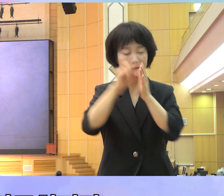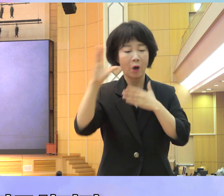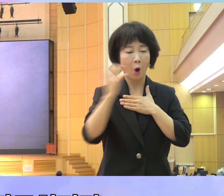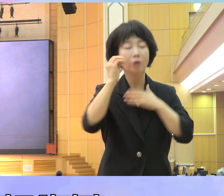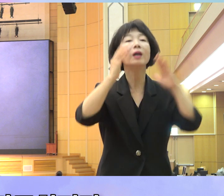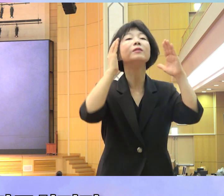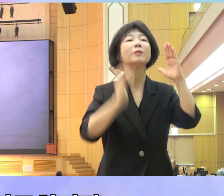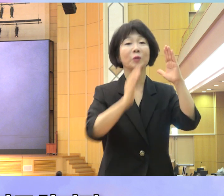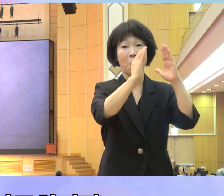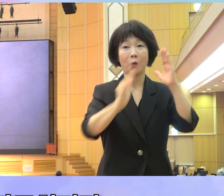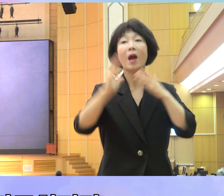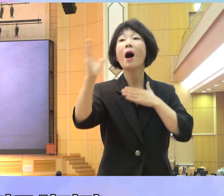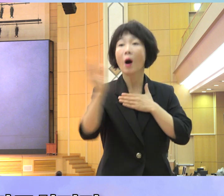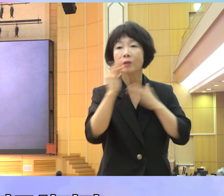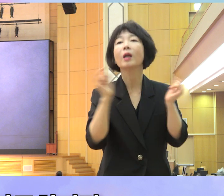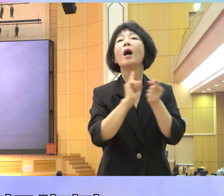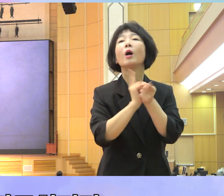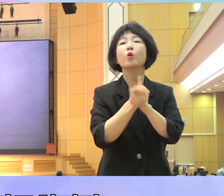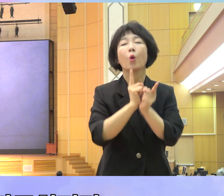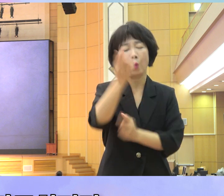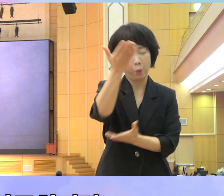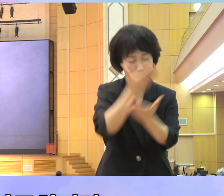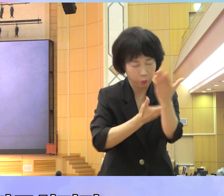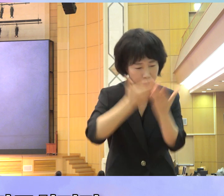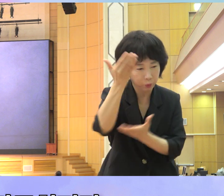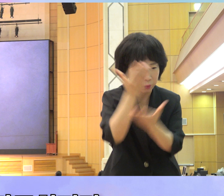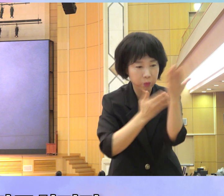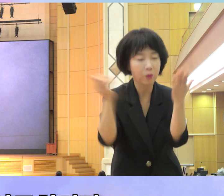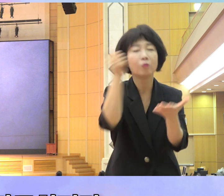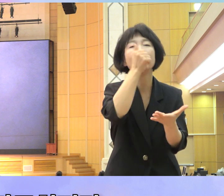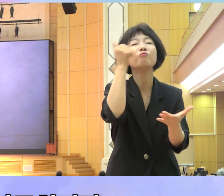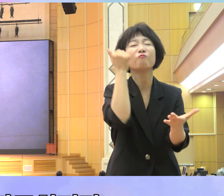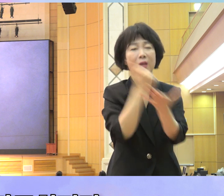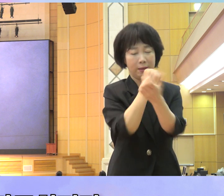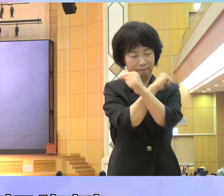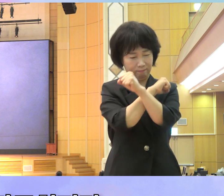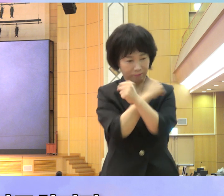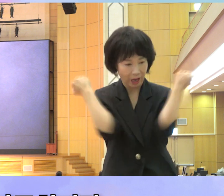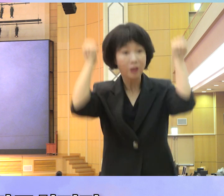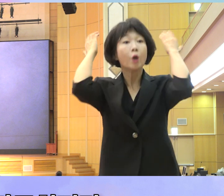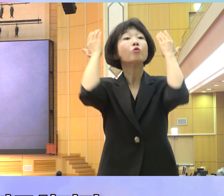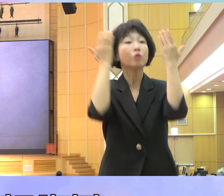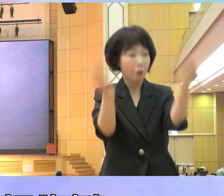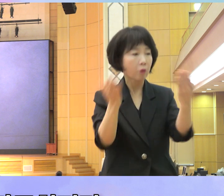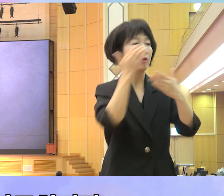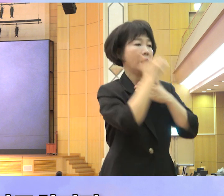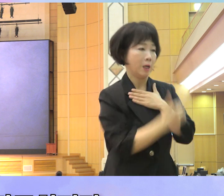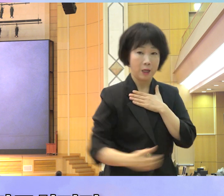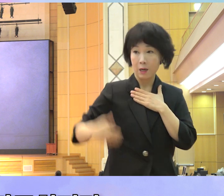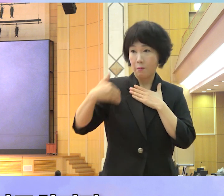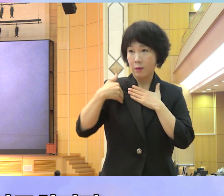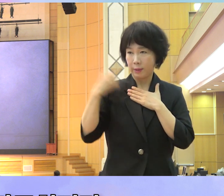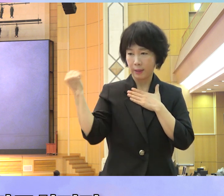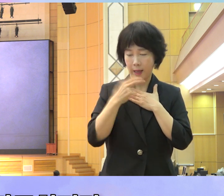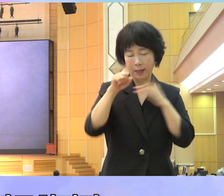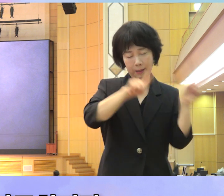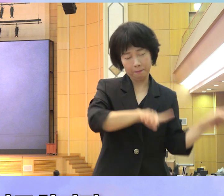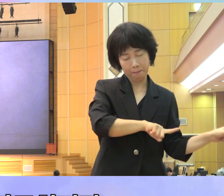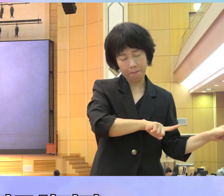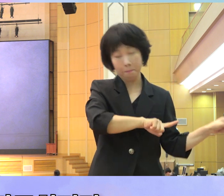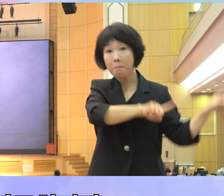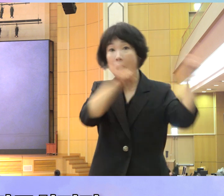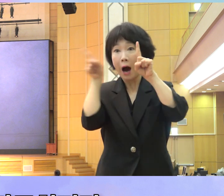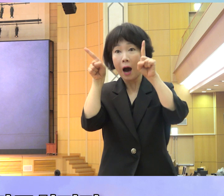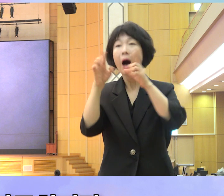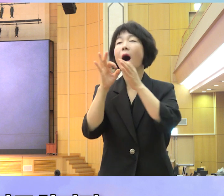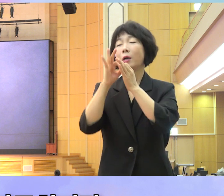믿사오며 거룩한 공예와 성도가 서로 교통하는 것과 죄를 사하여 주시는 것과 몸이